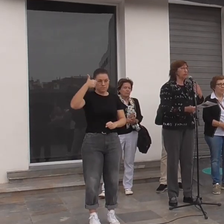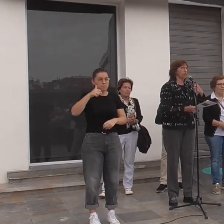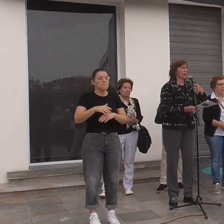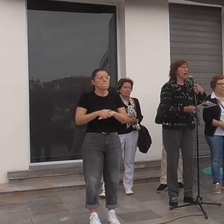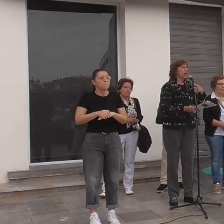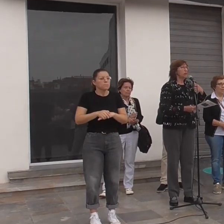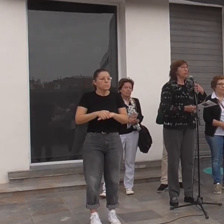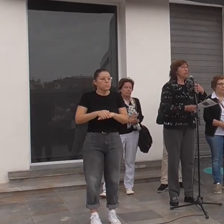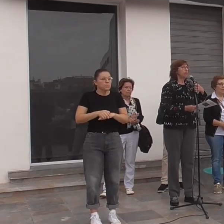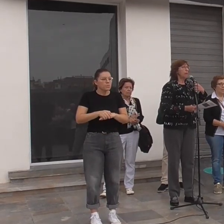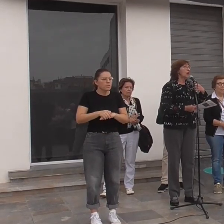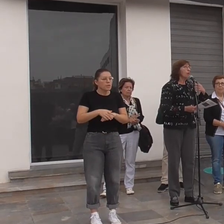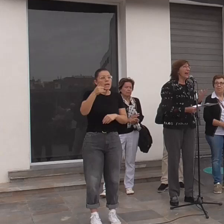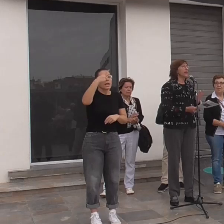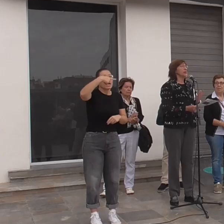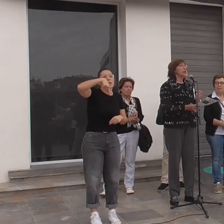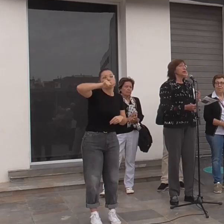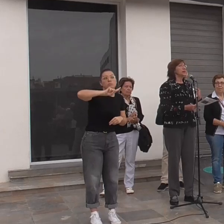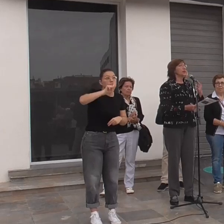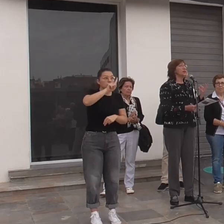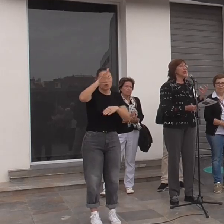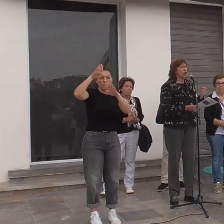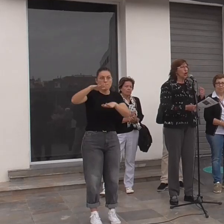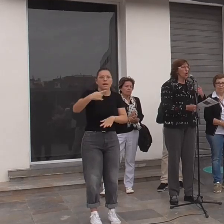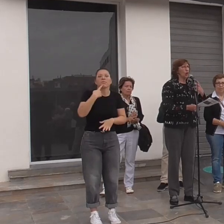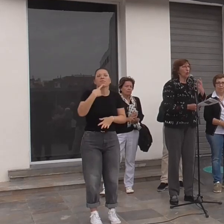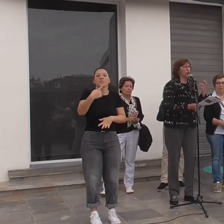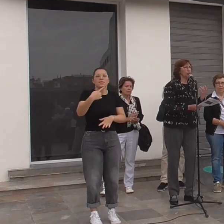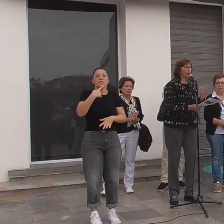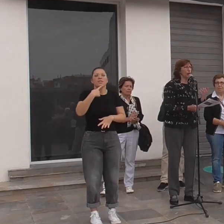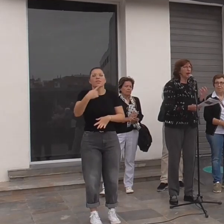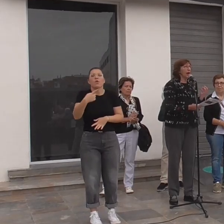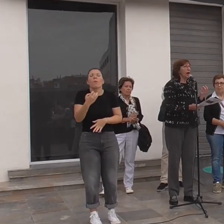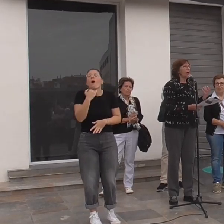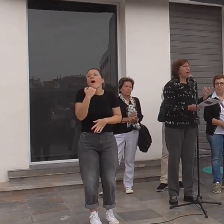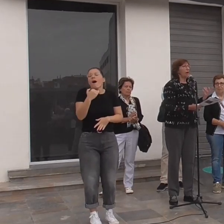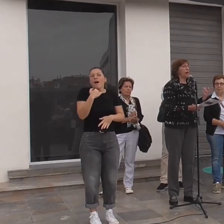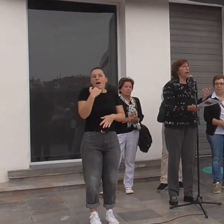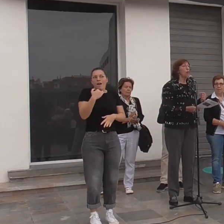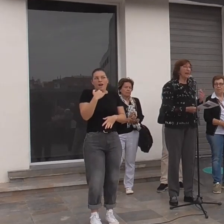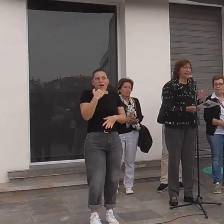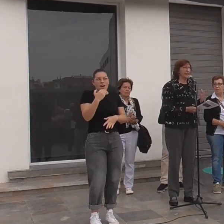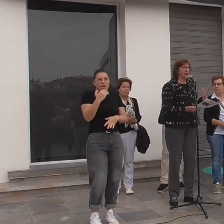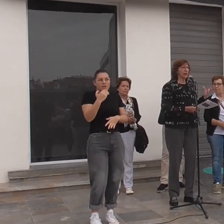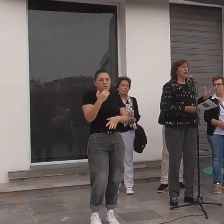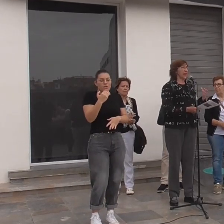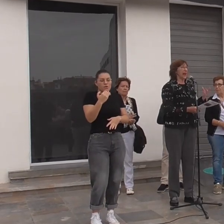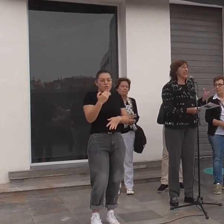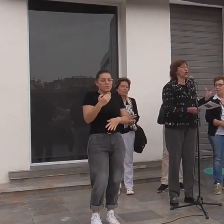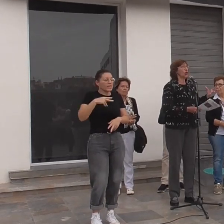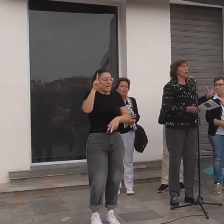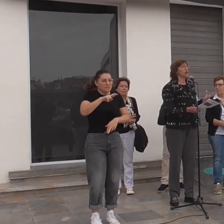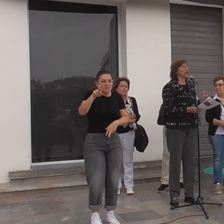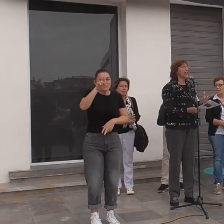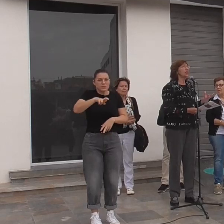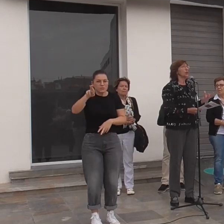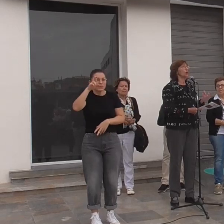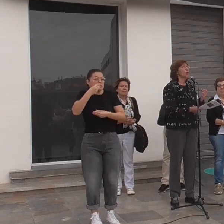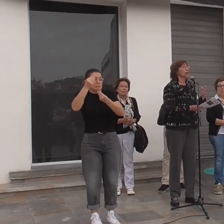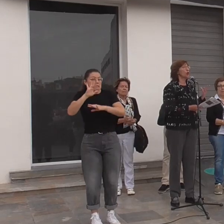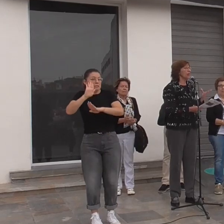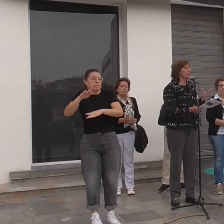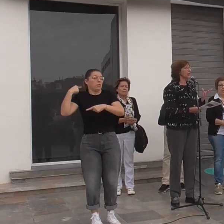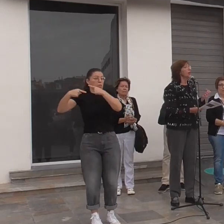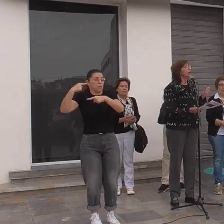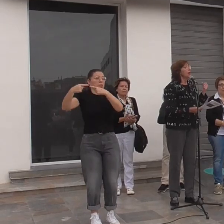ellos no paran de decirlo como si eso fuera un mantra, ¿verdad? Alguien se lo debió enseñar eso